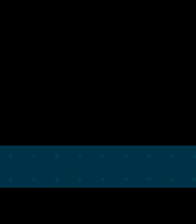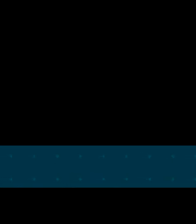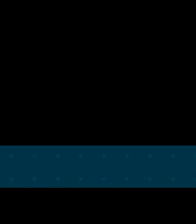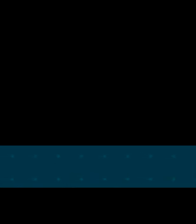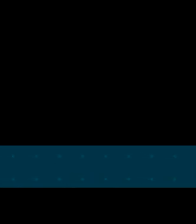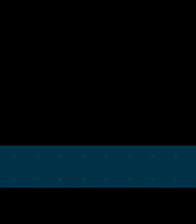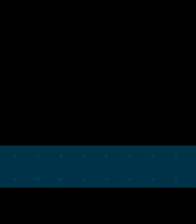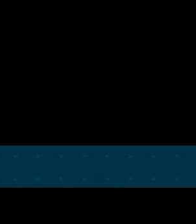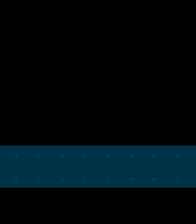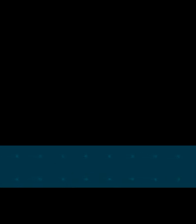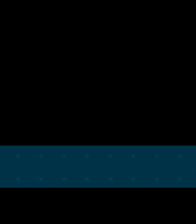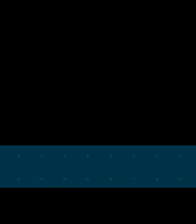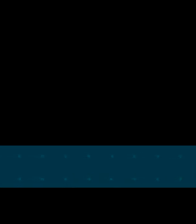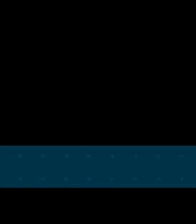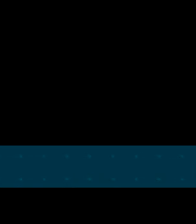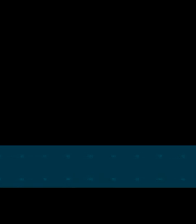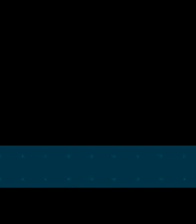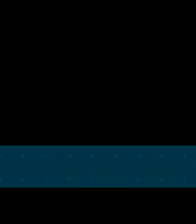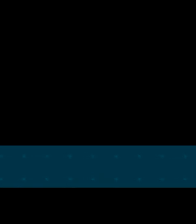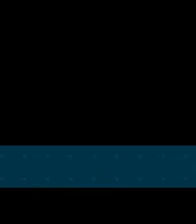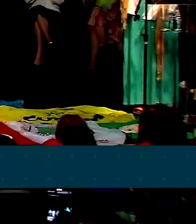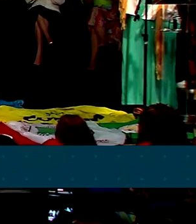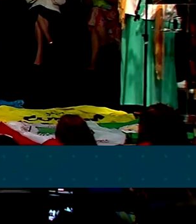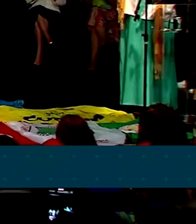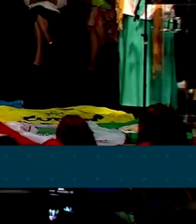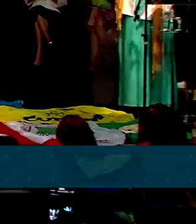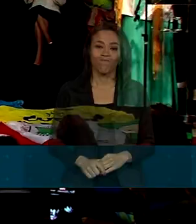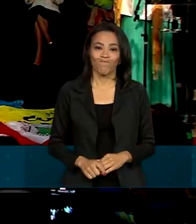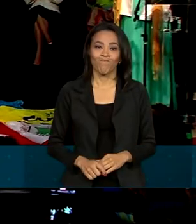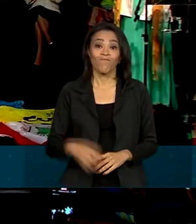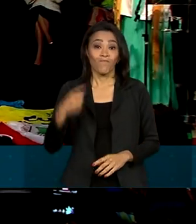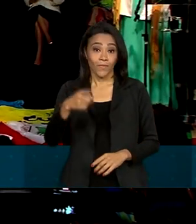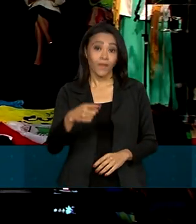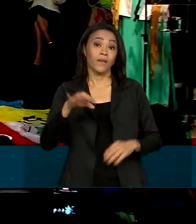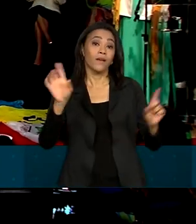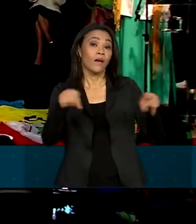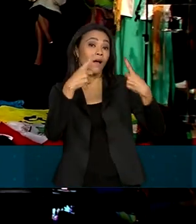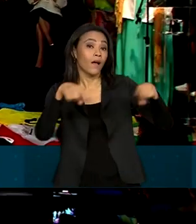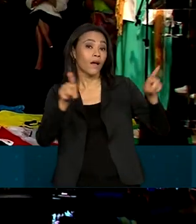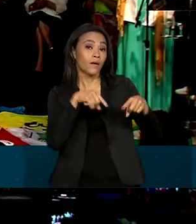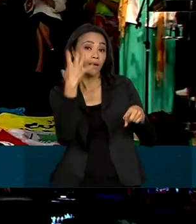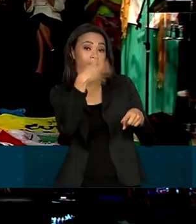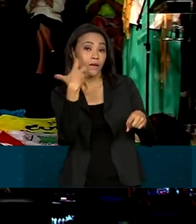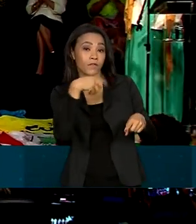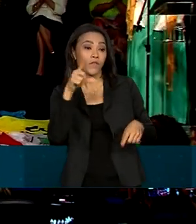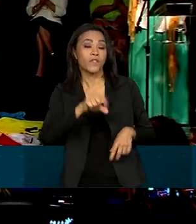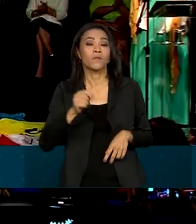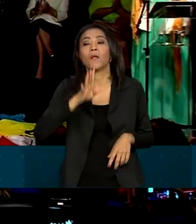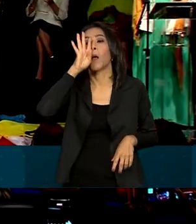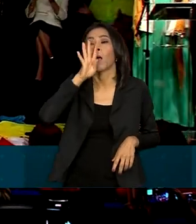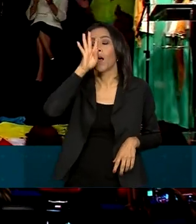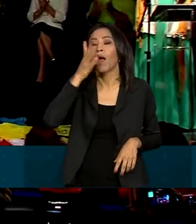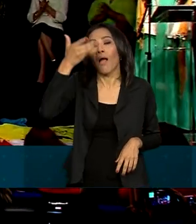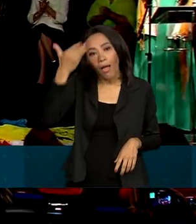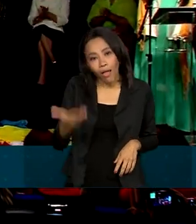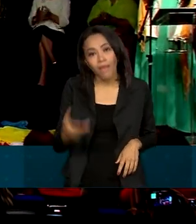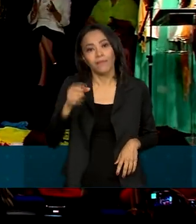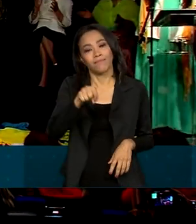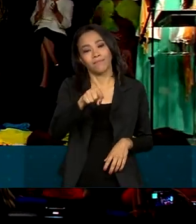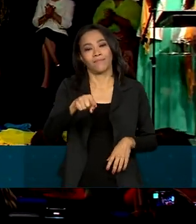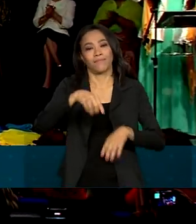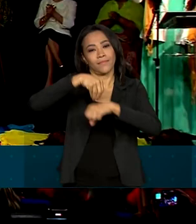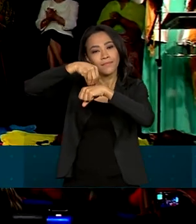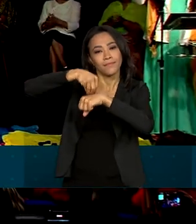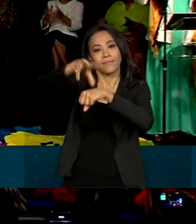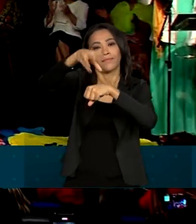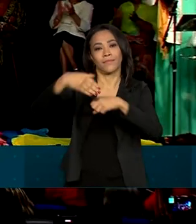informação, orientação e denúncia. E a trilha da cerimônia não foi escolhida à toa. É a mensagem que o ministério